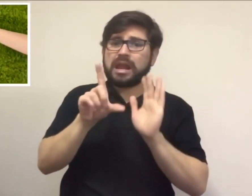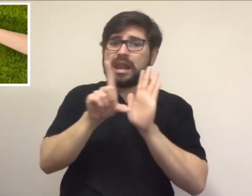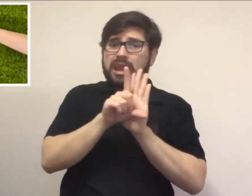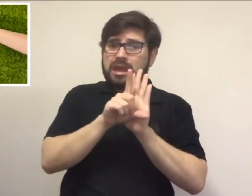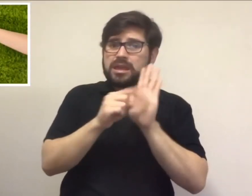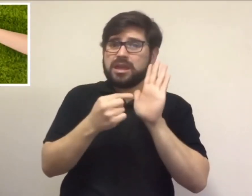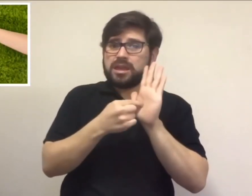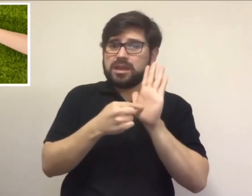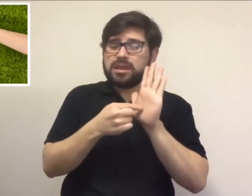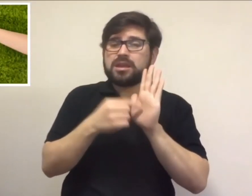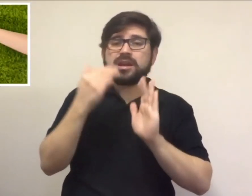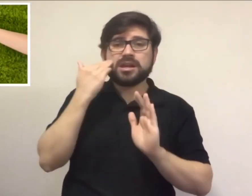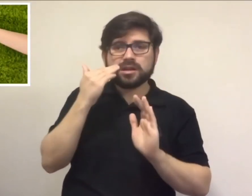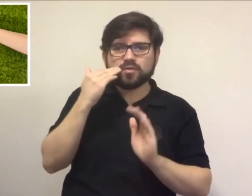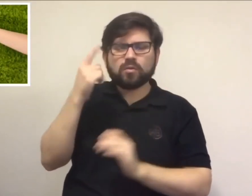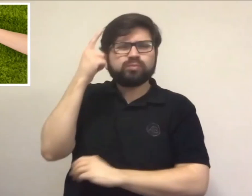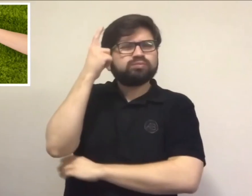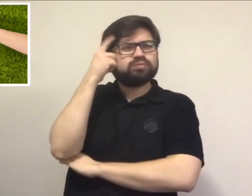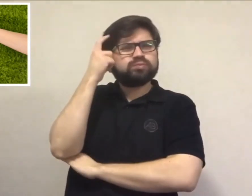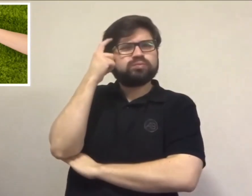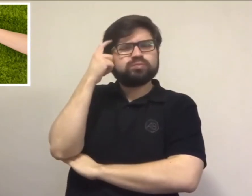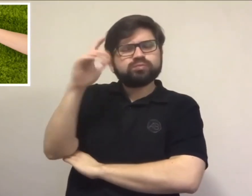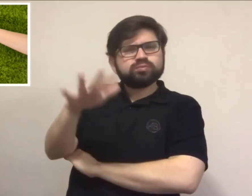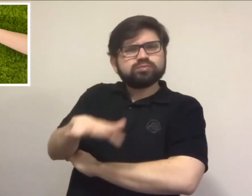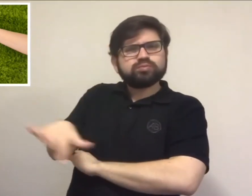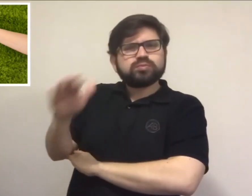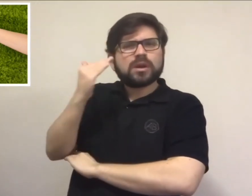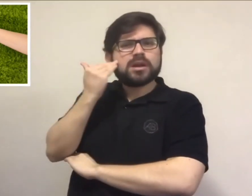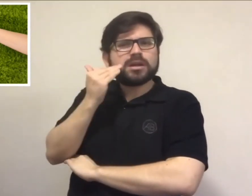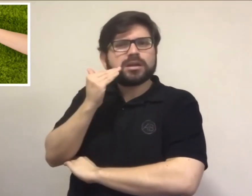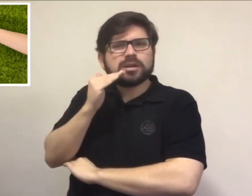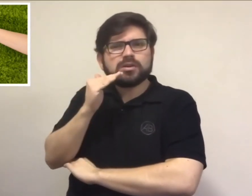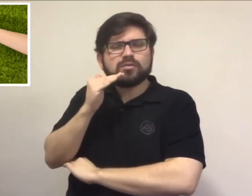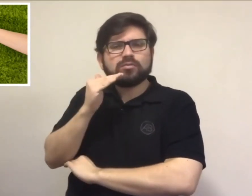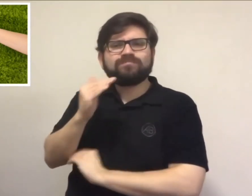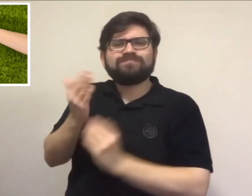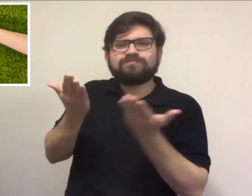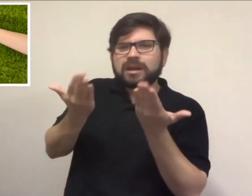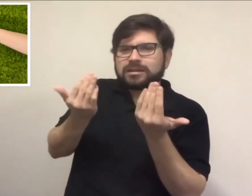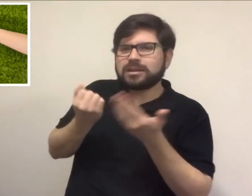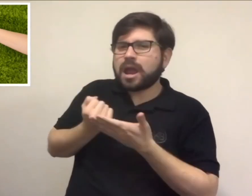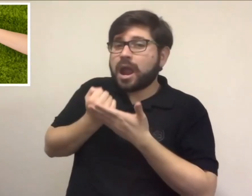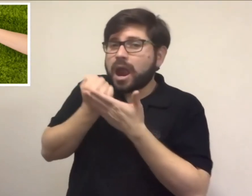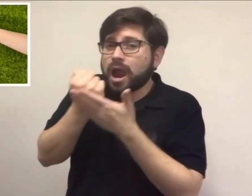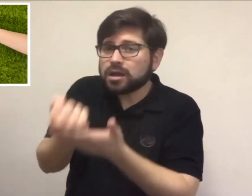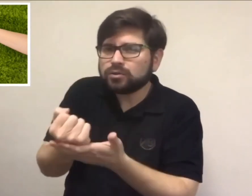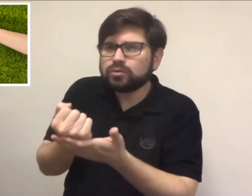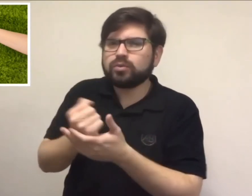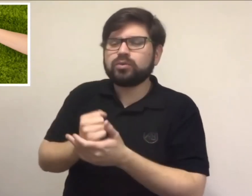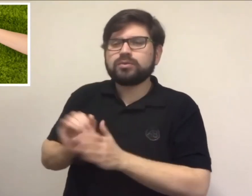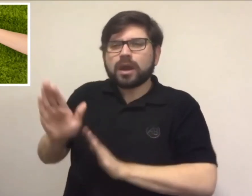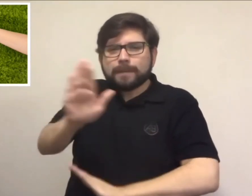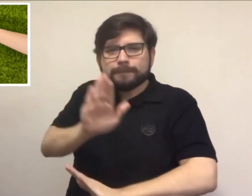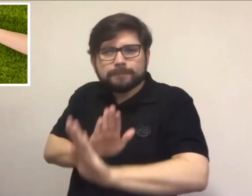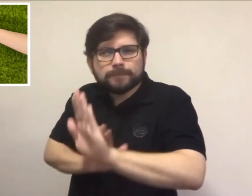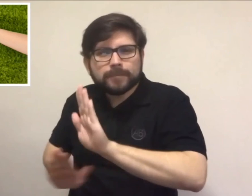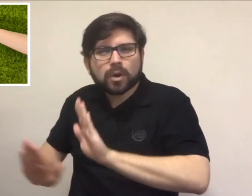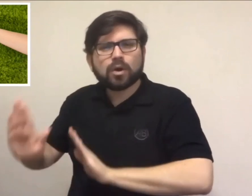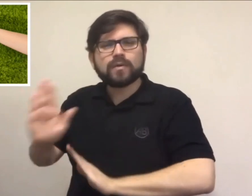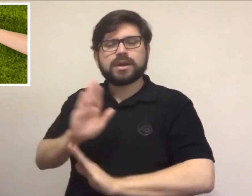Significa esto que las autoridades, al momento de hacer las leyes, tienen que pensar en cómo esto afecta a los niños y qué es lo